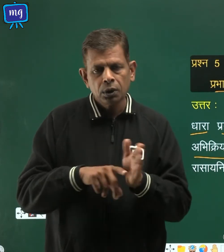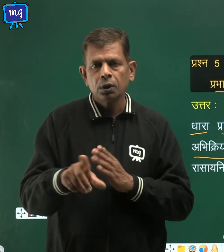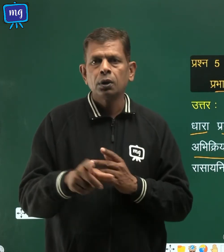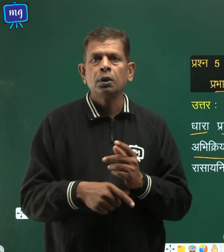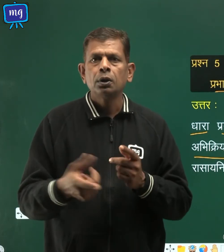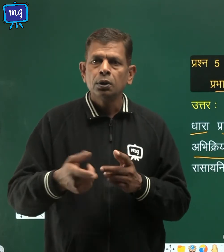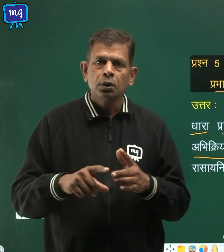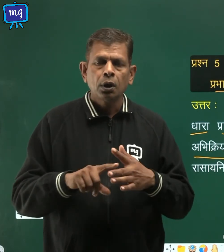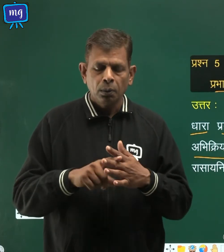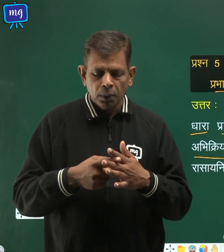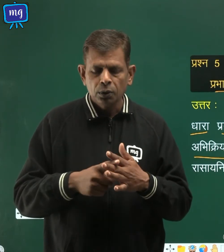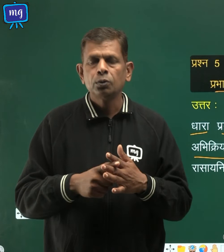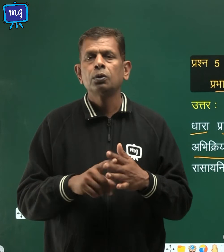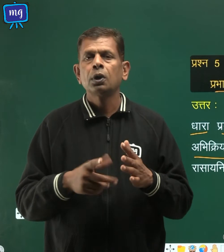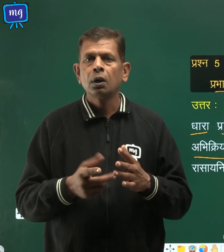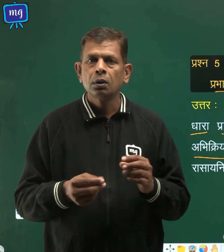इसे विद्युत धारा का